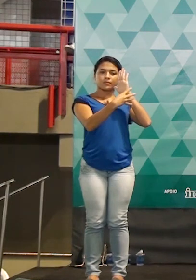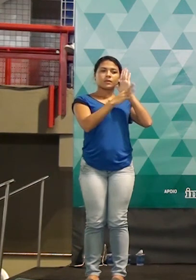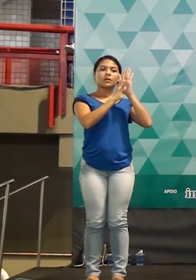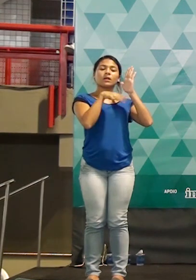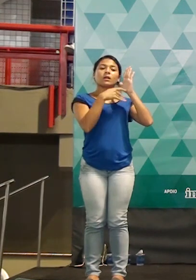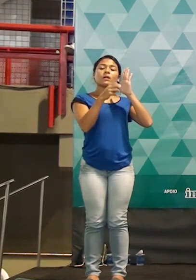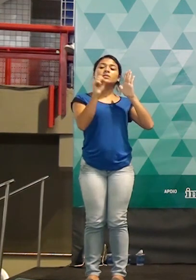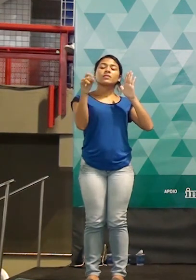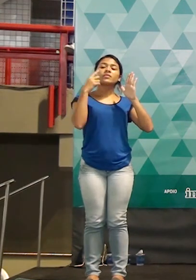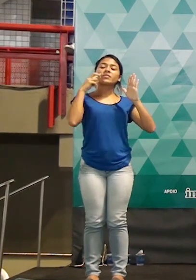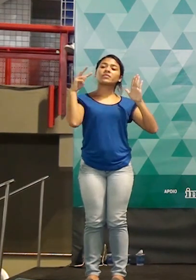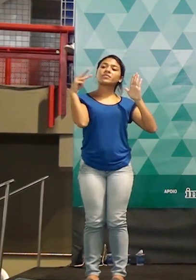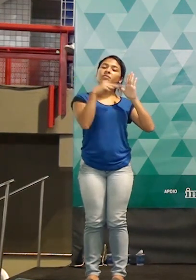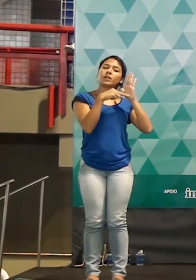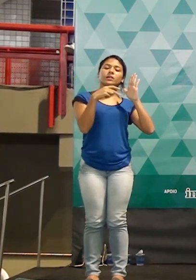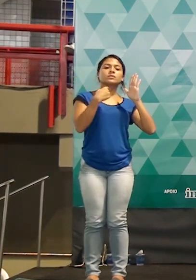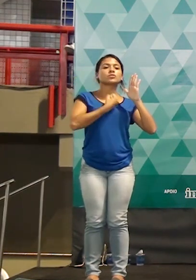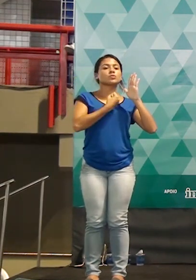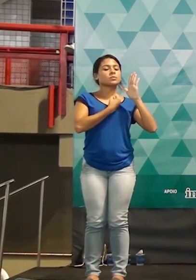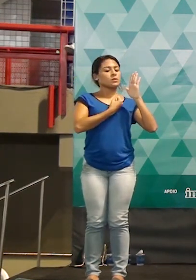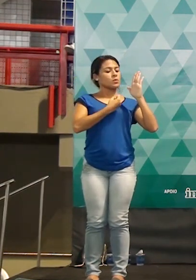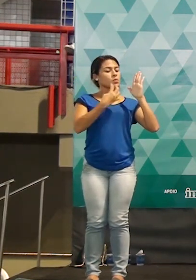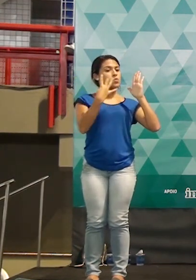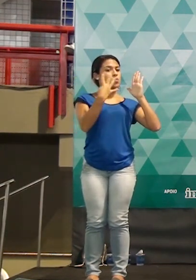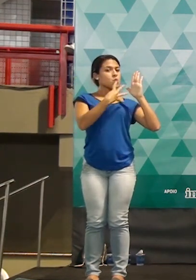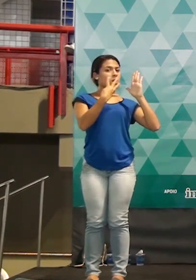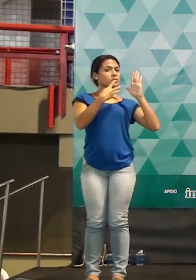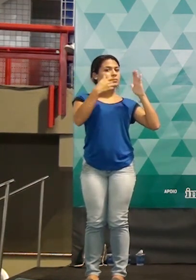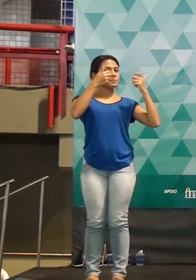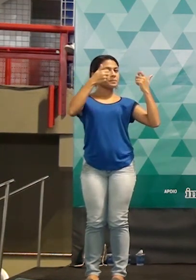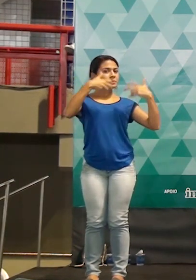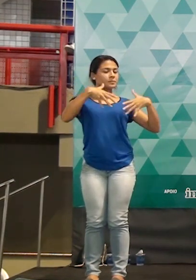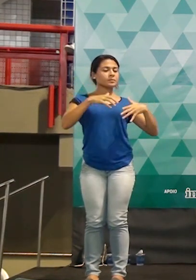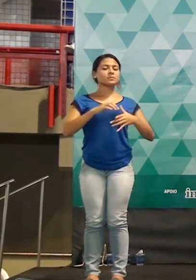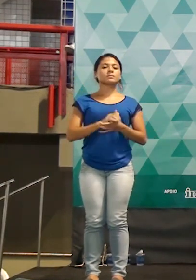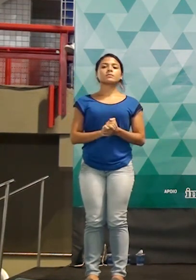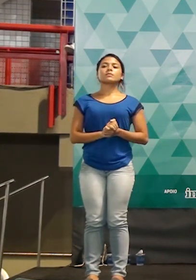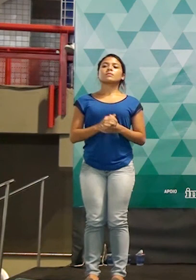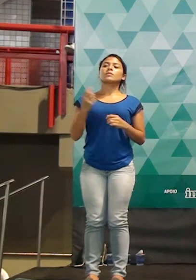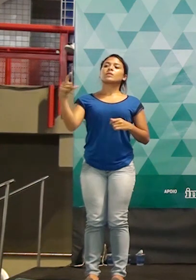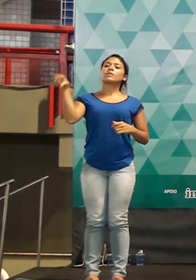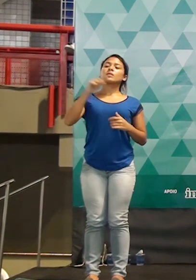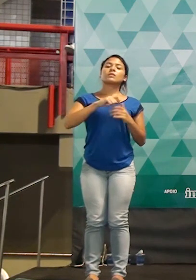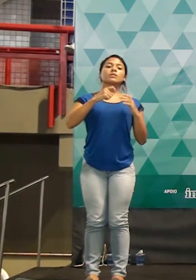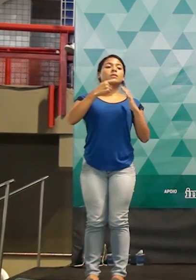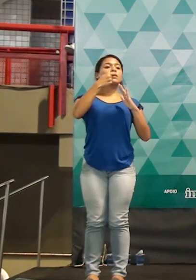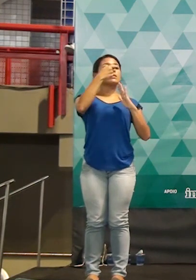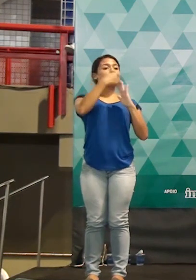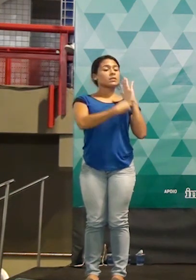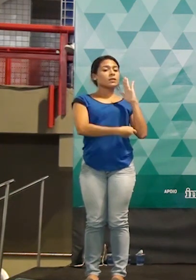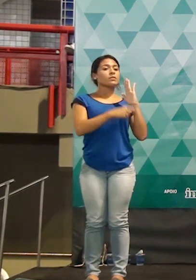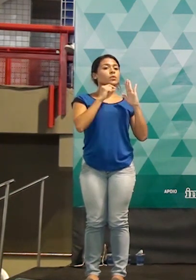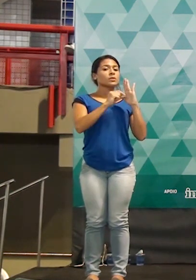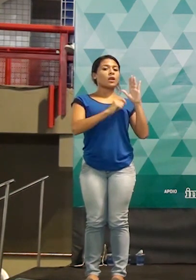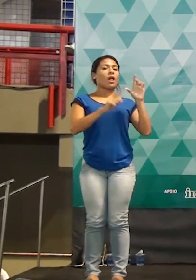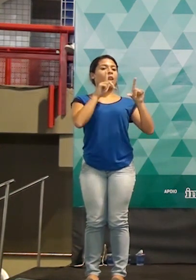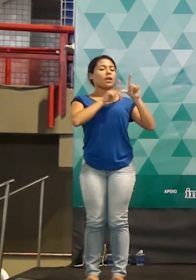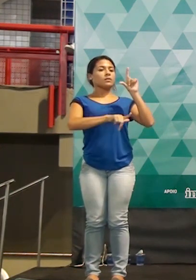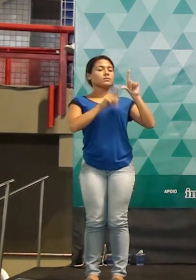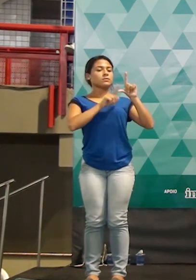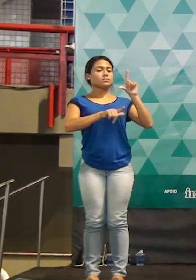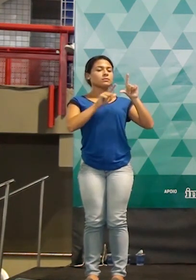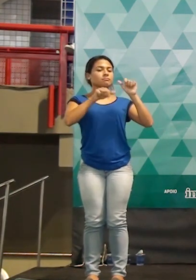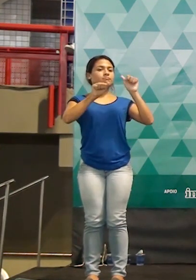vocês correrem os olhos, o item 4 diz assim: escreva a sua redação com letra